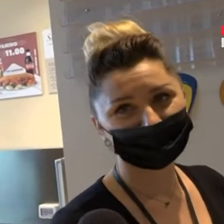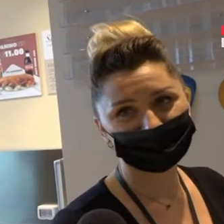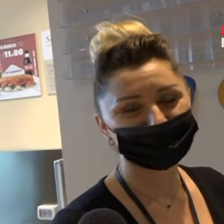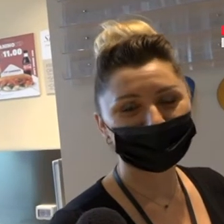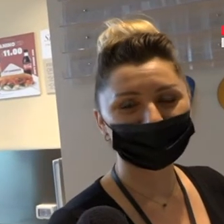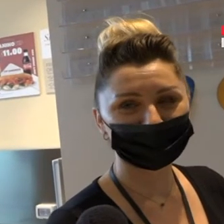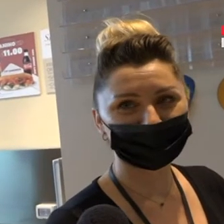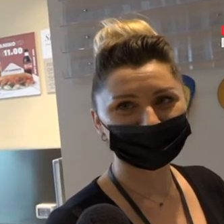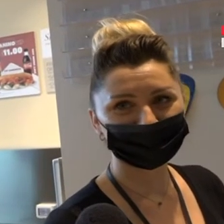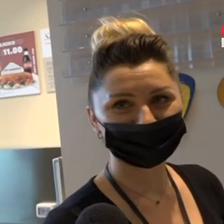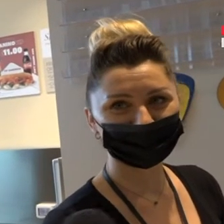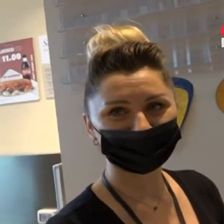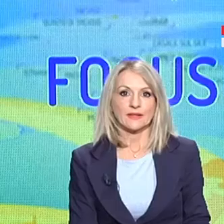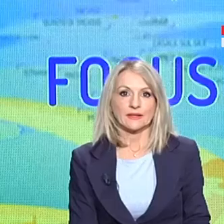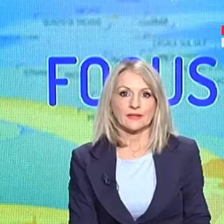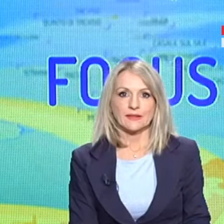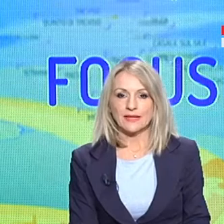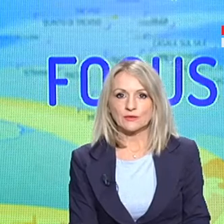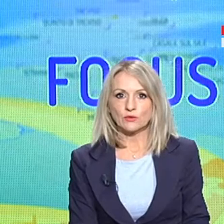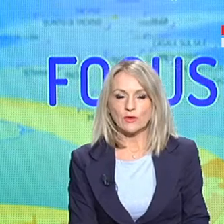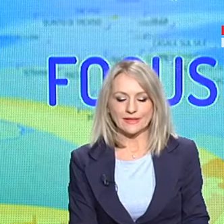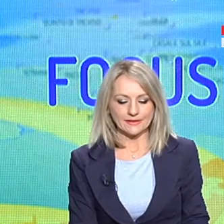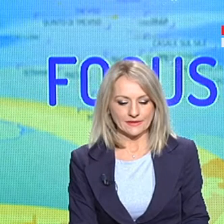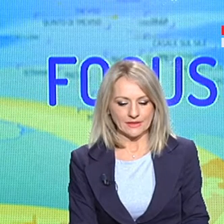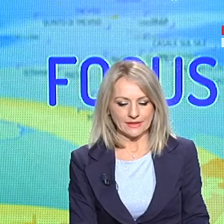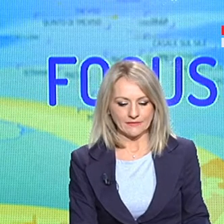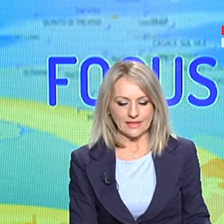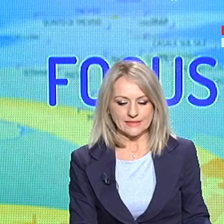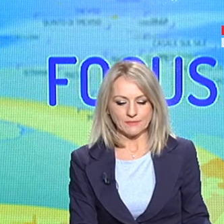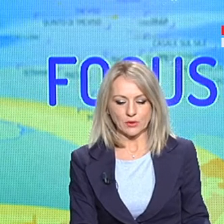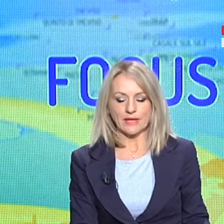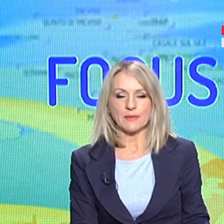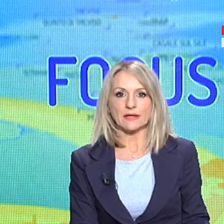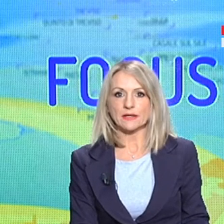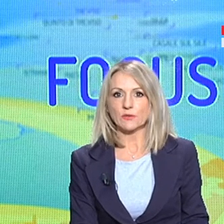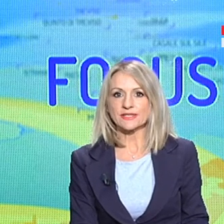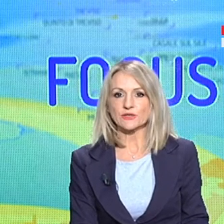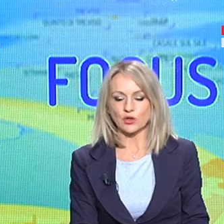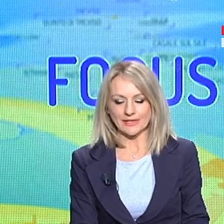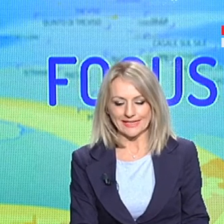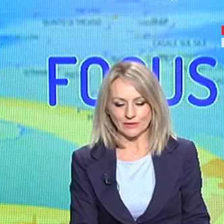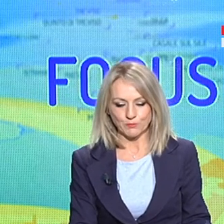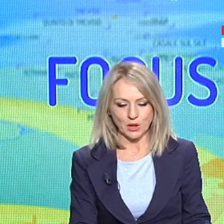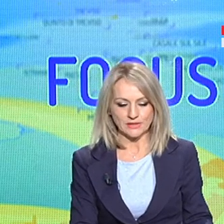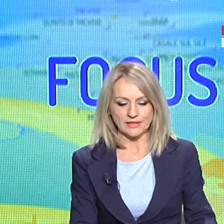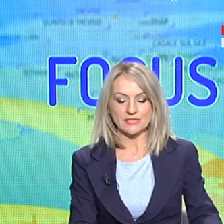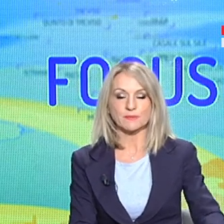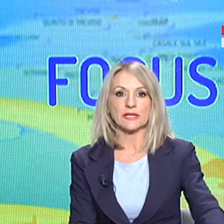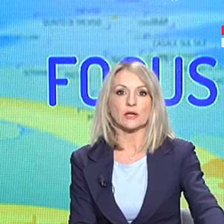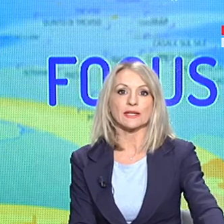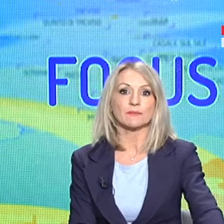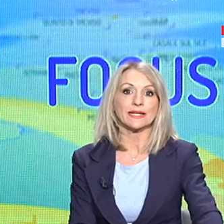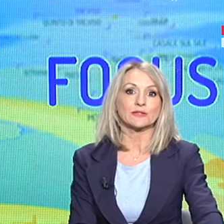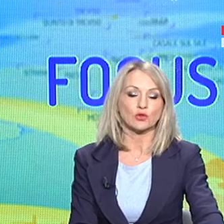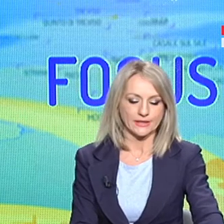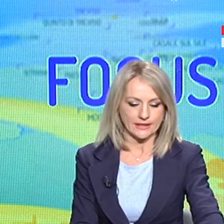parere che sì, dobbiamo riaprire. Intanto i due grandi eventi a Venezia in programma in questi giorni danno un po' di